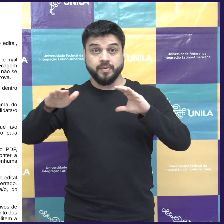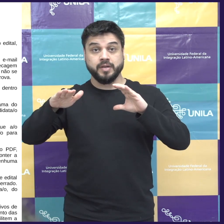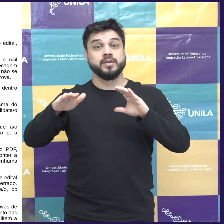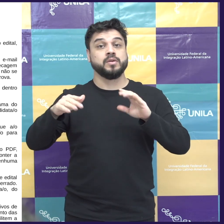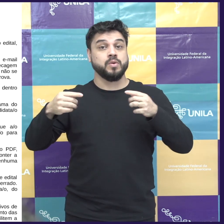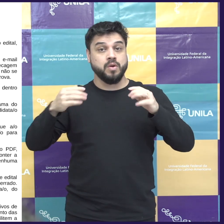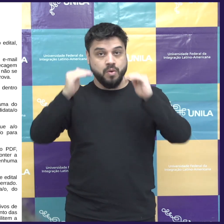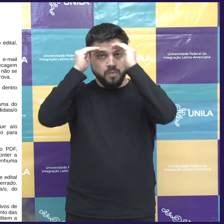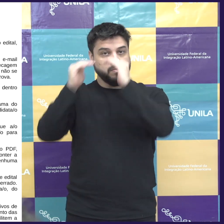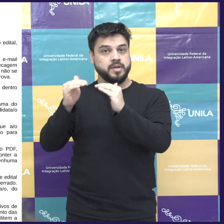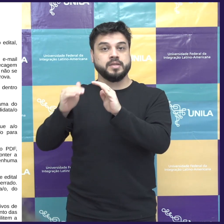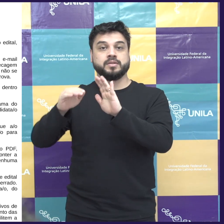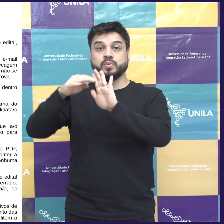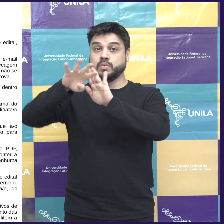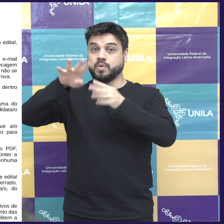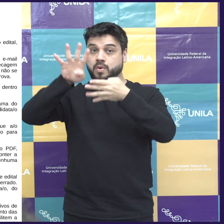edital, apenas